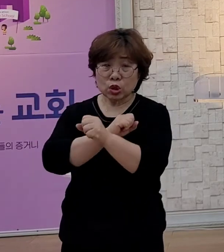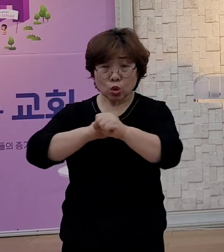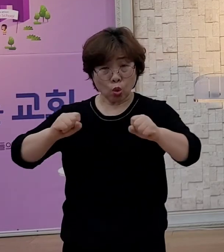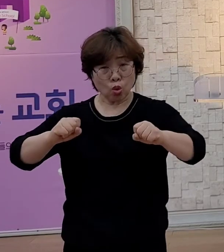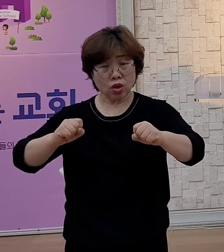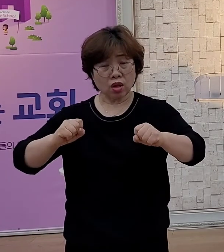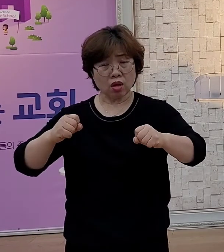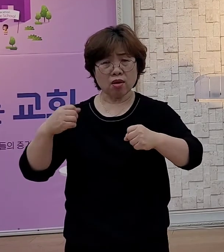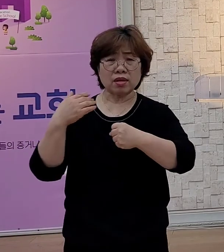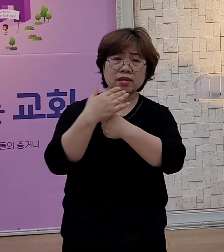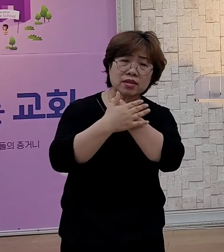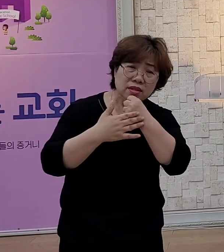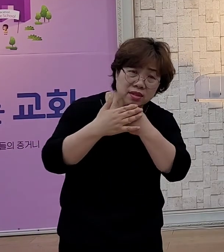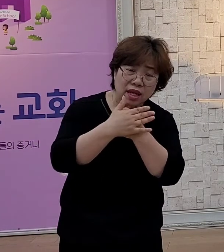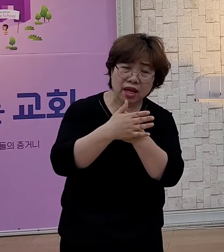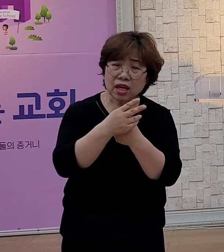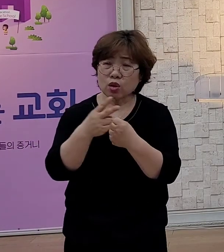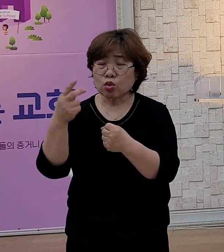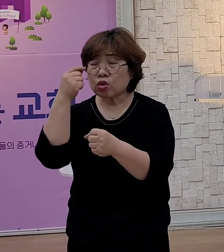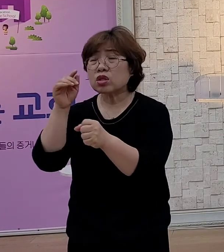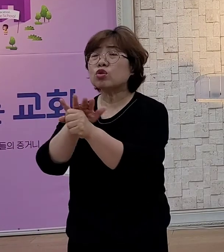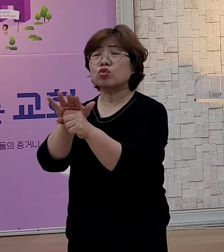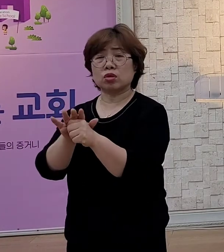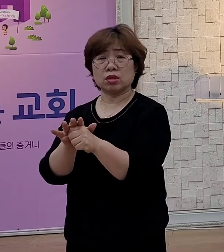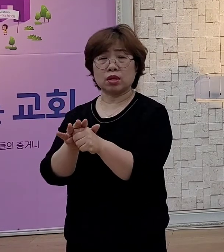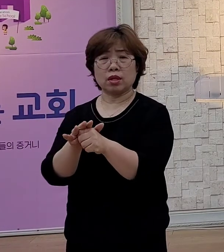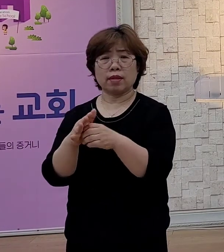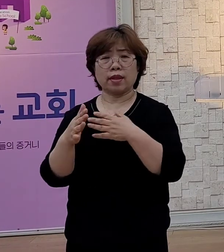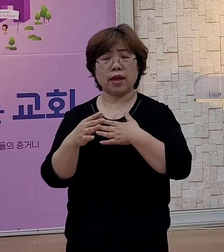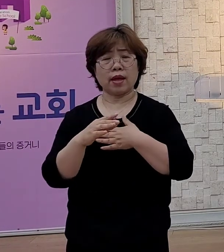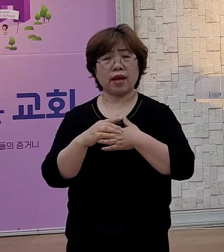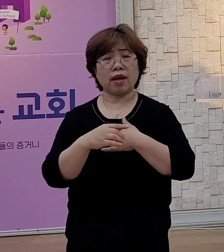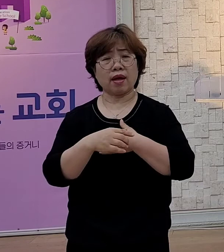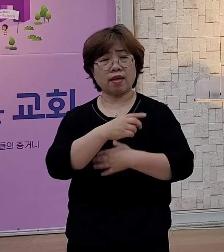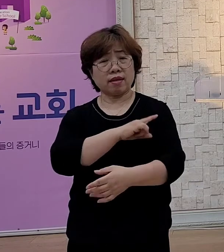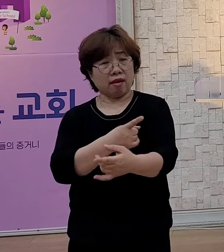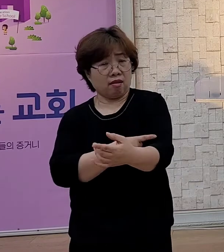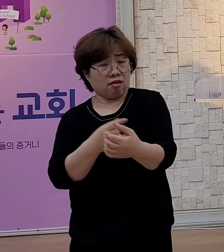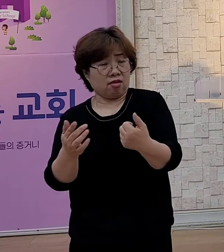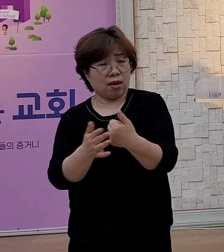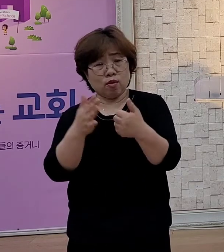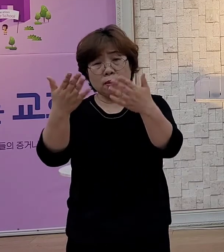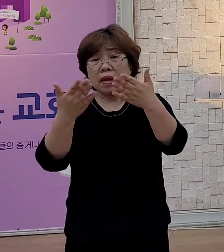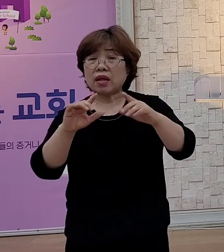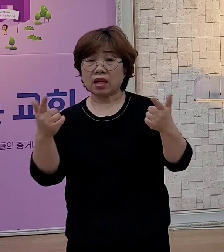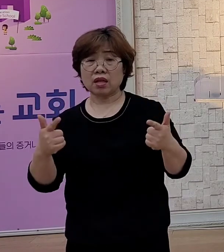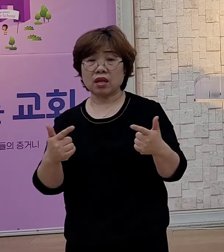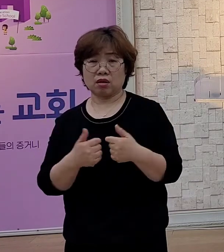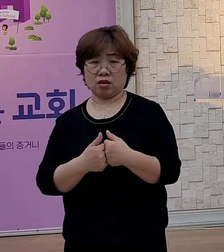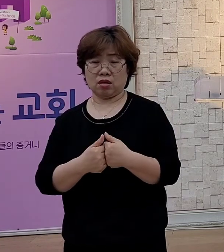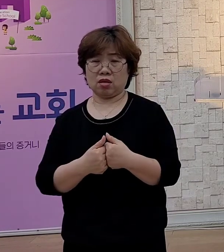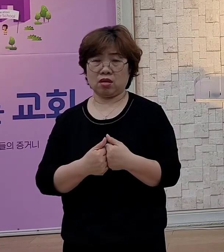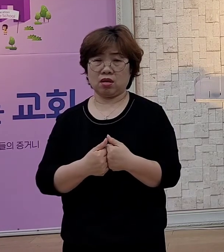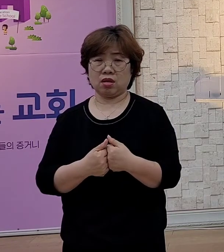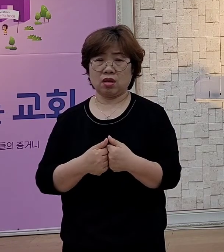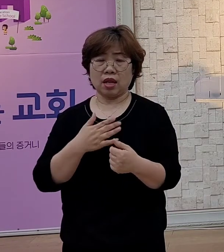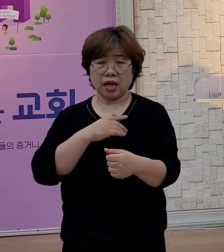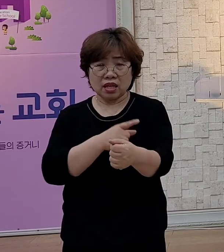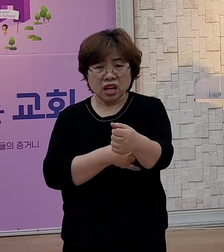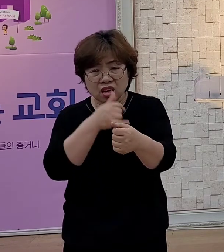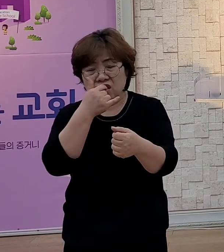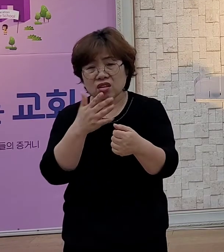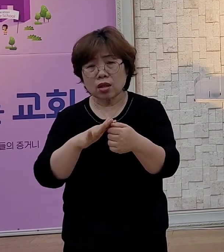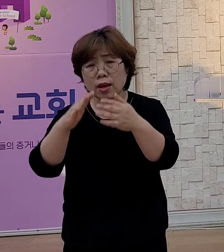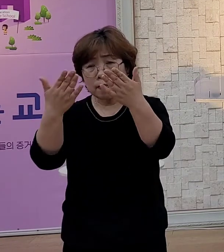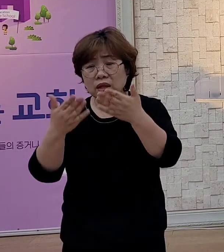용서의 은혜가 긍휼이란 말입니다. 내가 받을 만해서 받았으면 긍휼이 아닙니다. 마땅한 바예요.